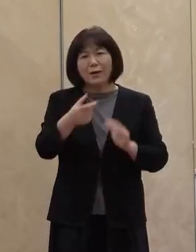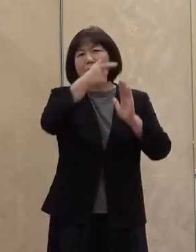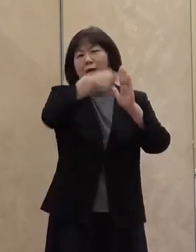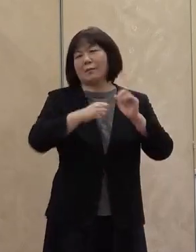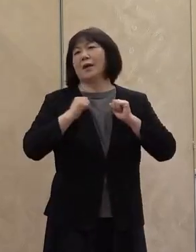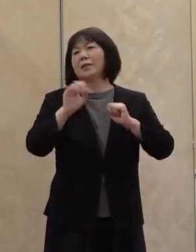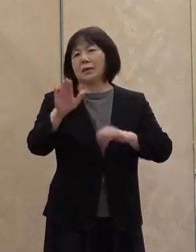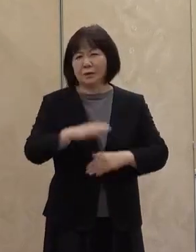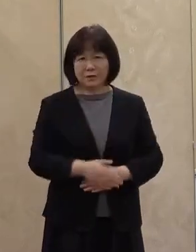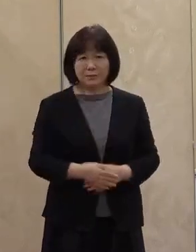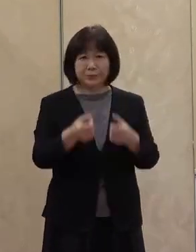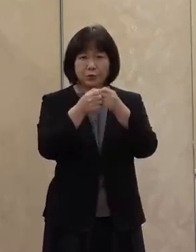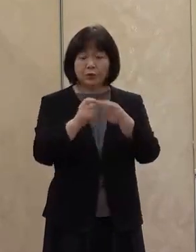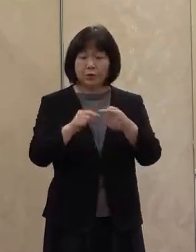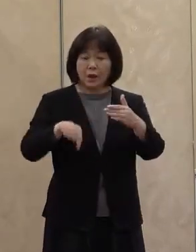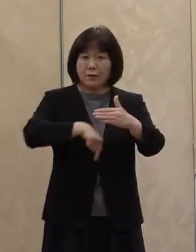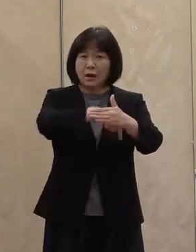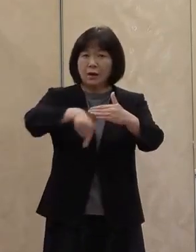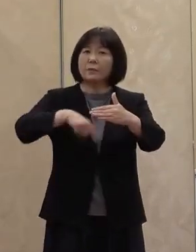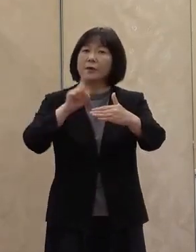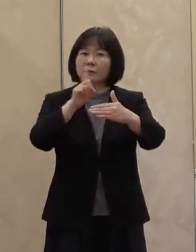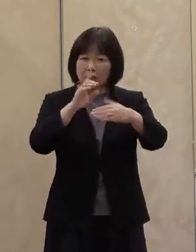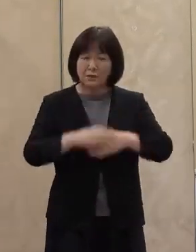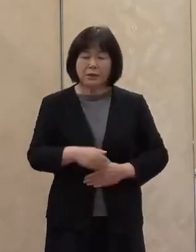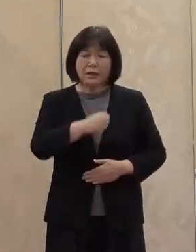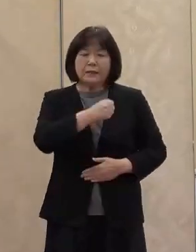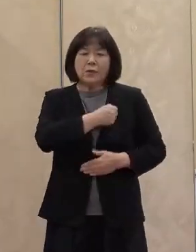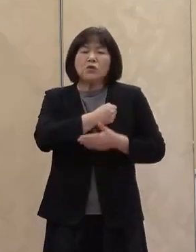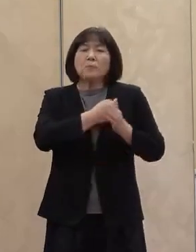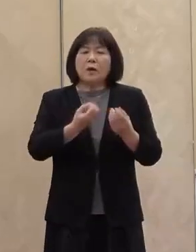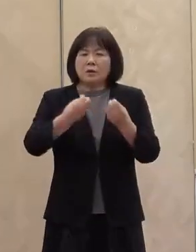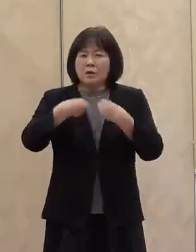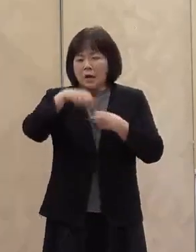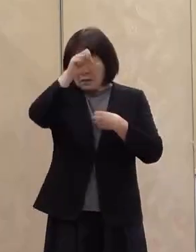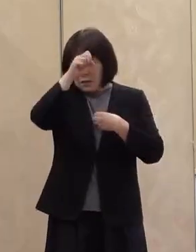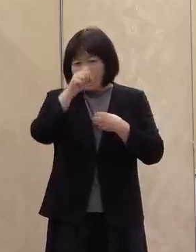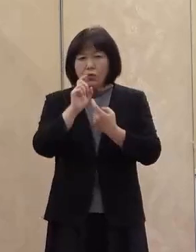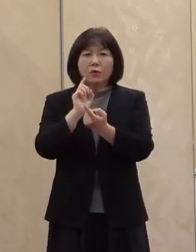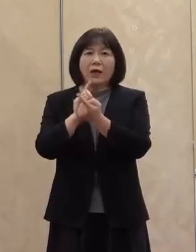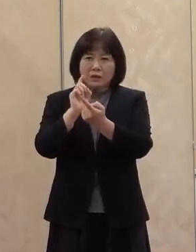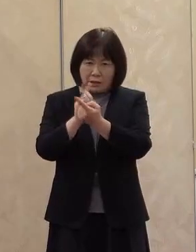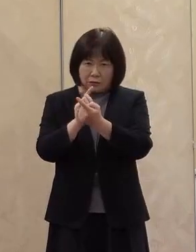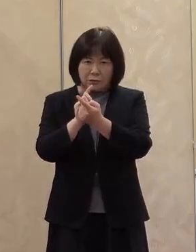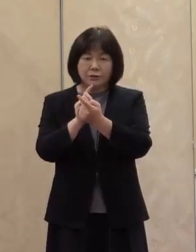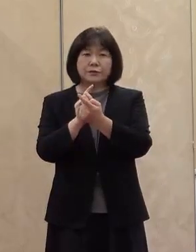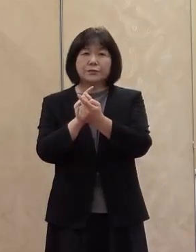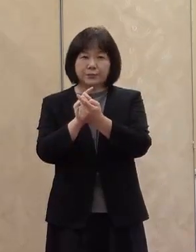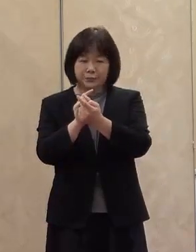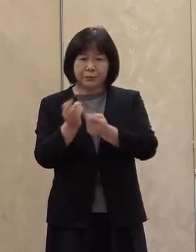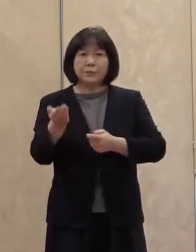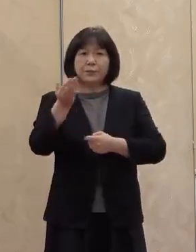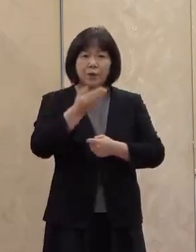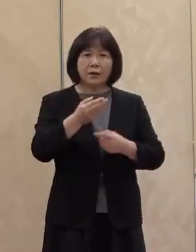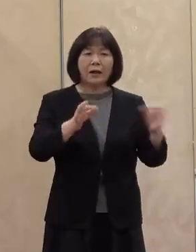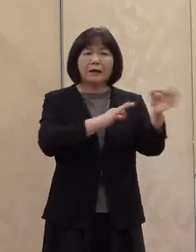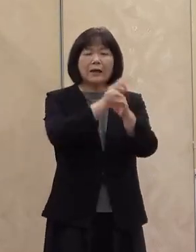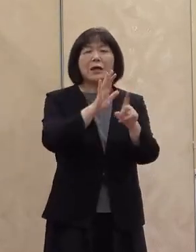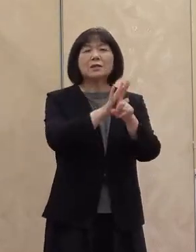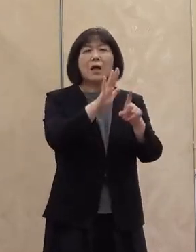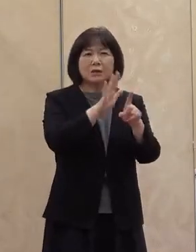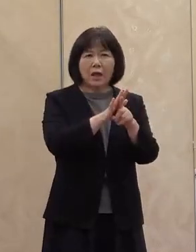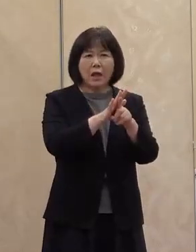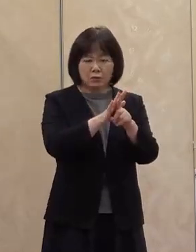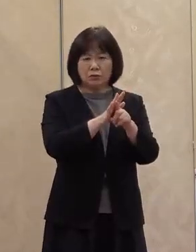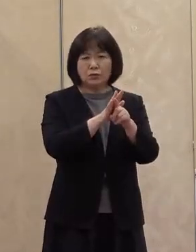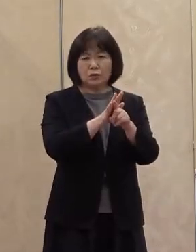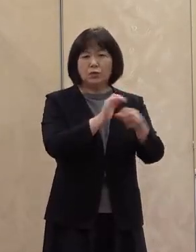を知っていってます。具体的な中身としては、命を守る感染症対策、それからあの経済を支える収縮的な取